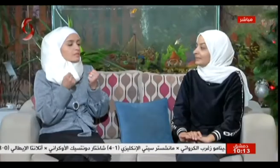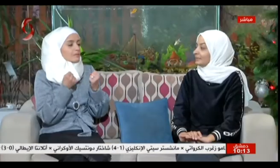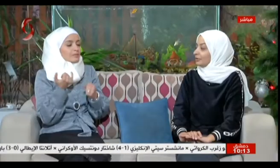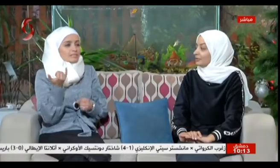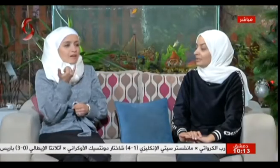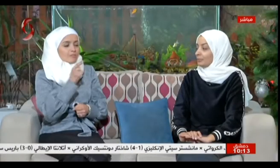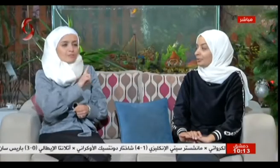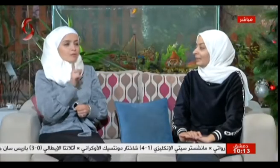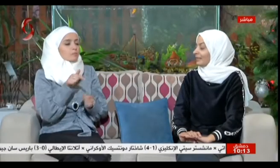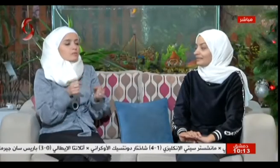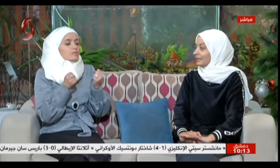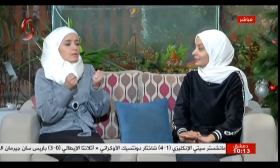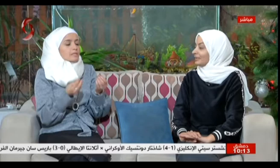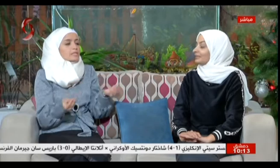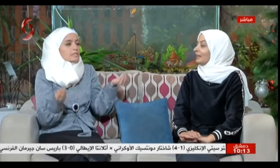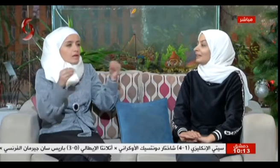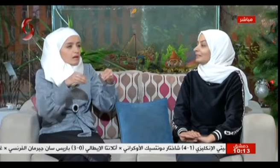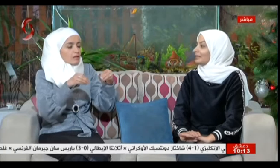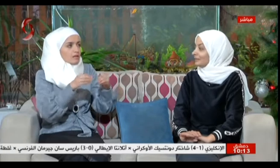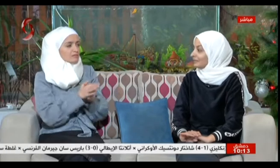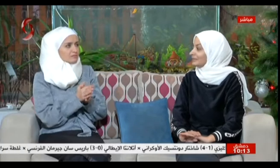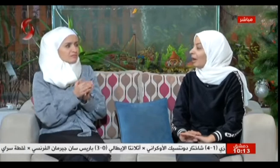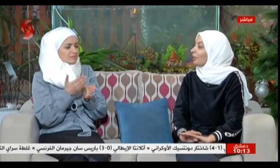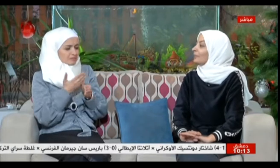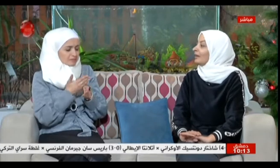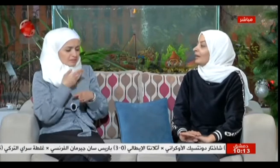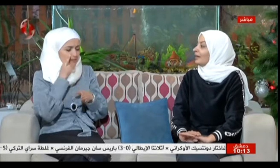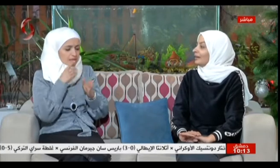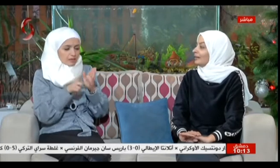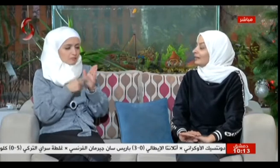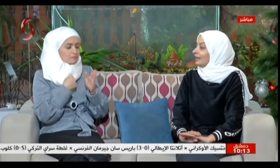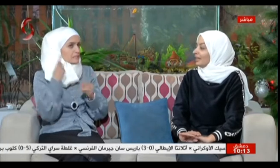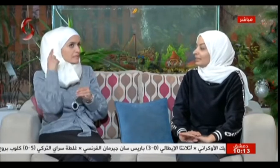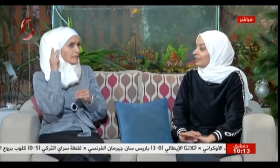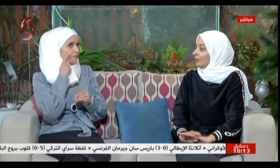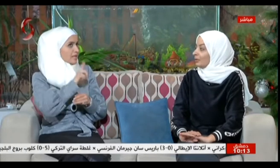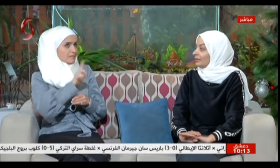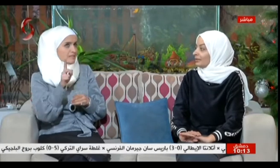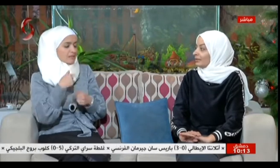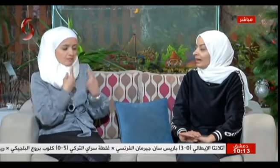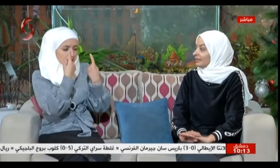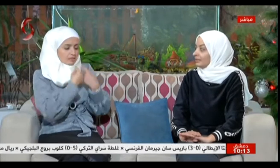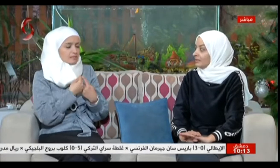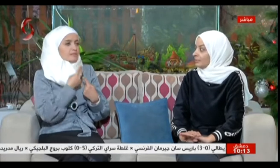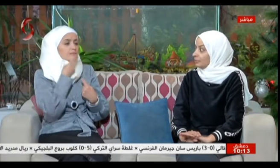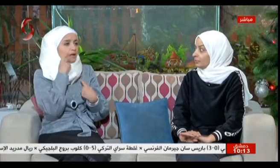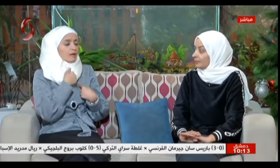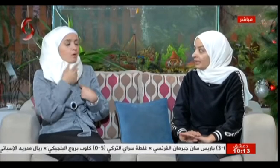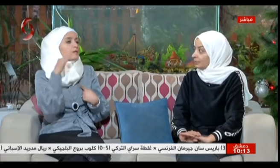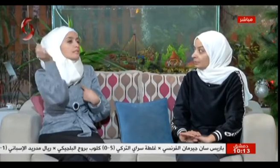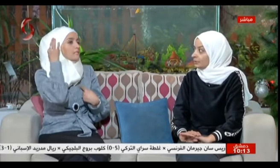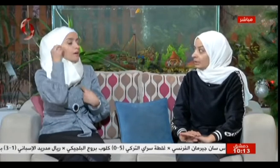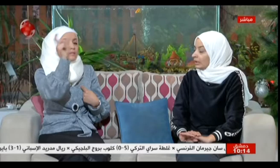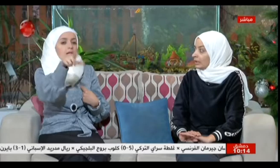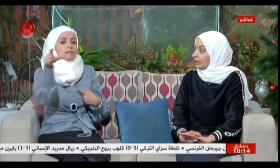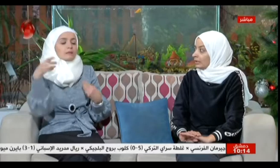بمرحلة الماجستير الموضوع ما كان سهل أبدا، كان صعب. أنا كأول حدا أصم أنه